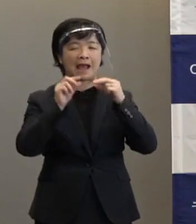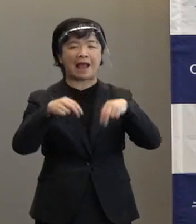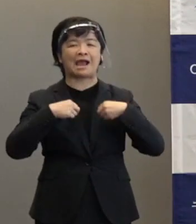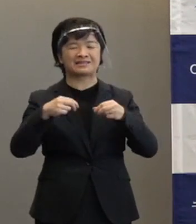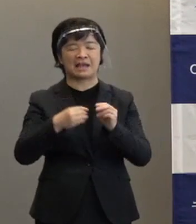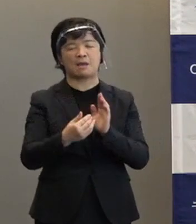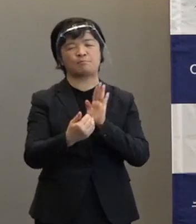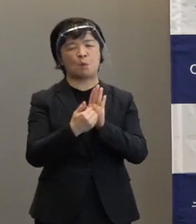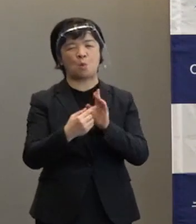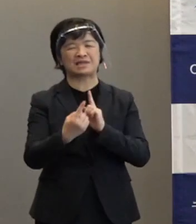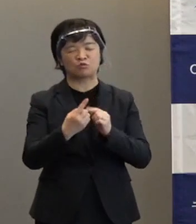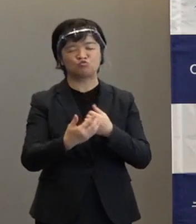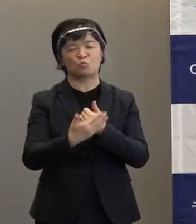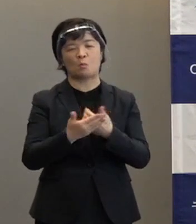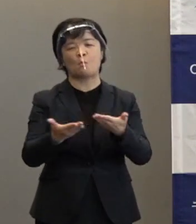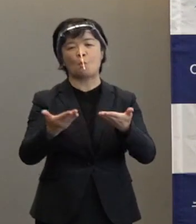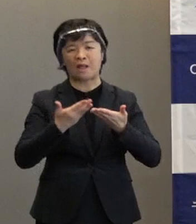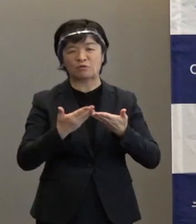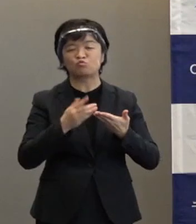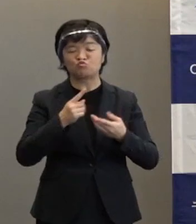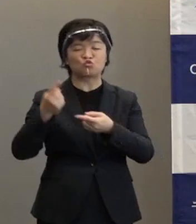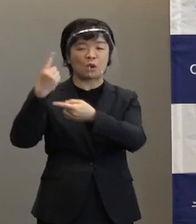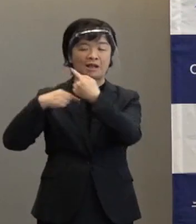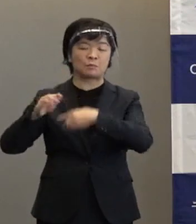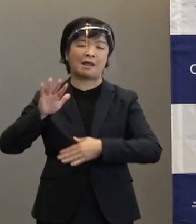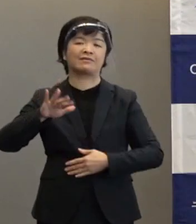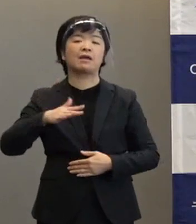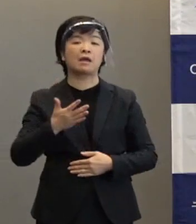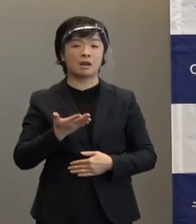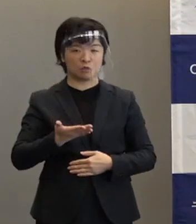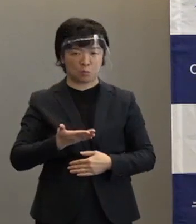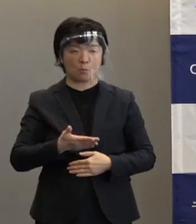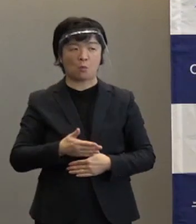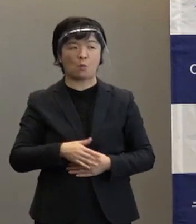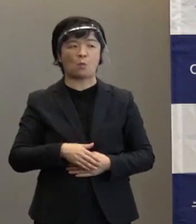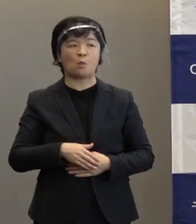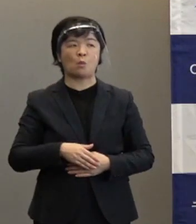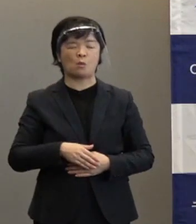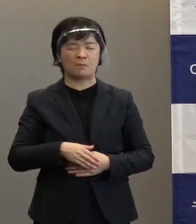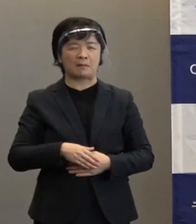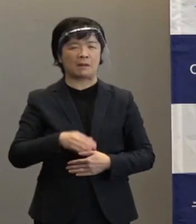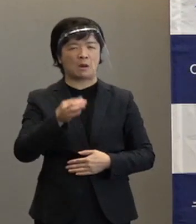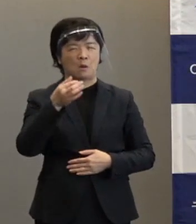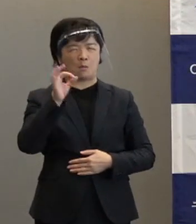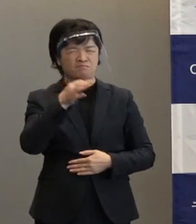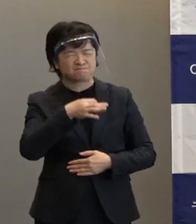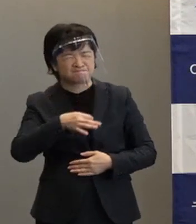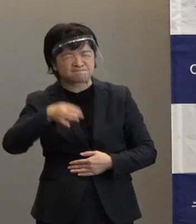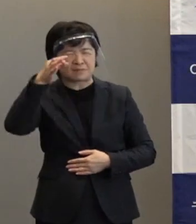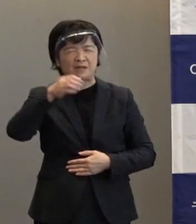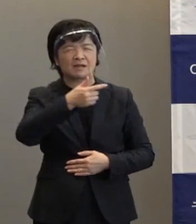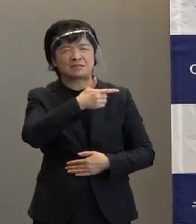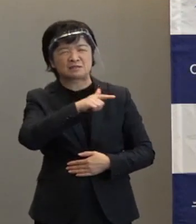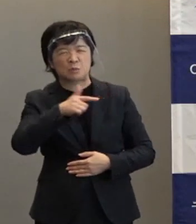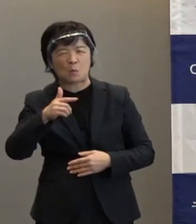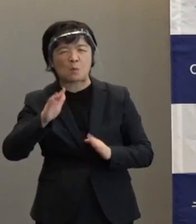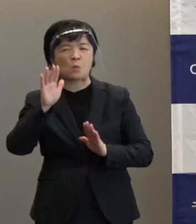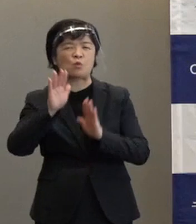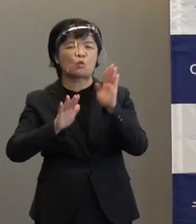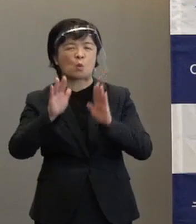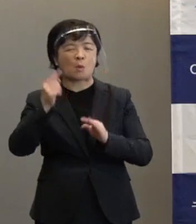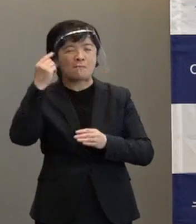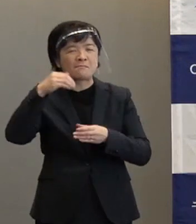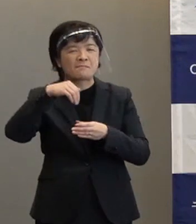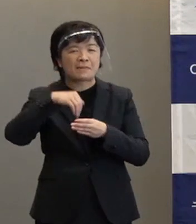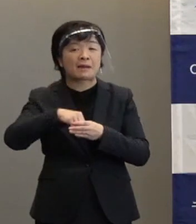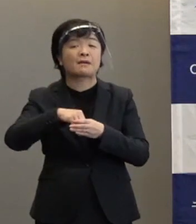にご協力いただいているということもおっしゃっているんですが、リリース見ると、物価高騰の影響も踏まえて消費環境を図る目